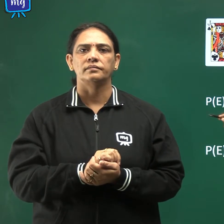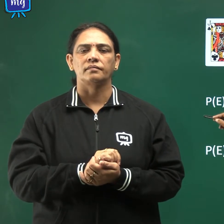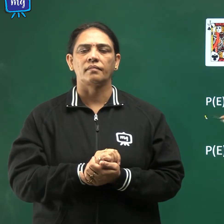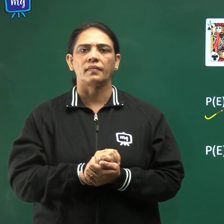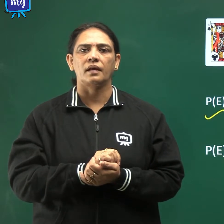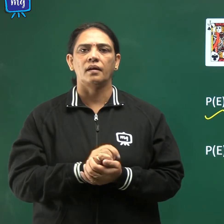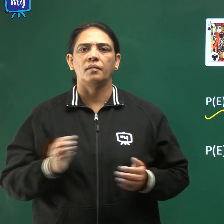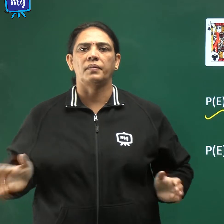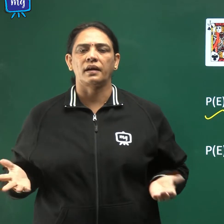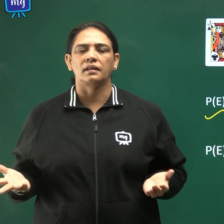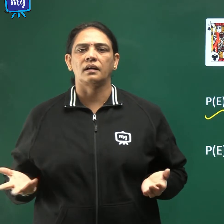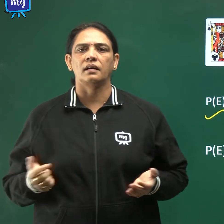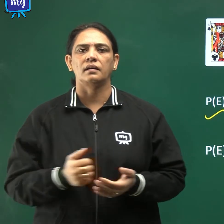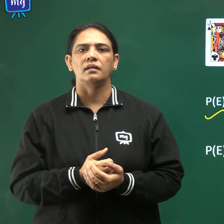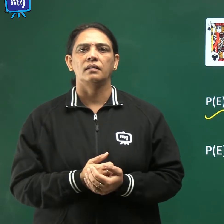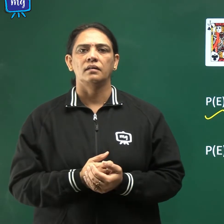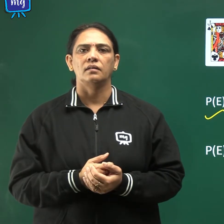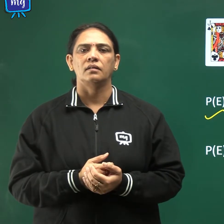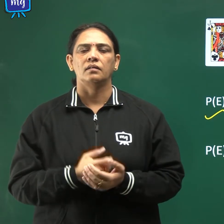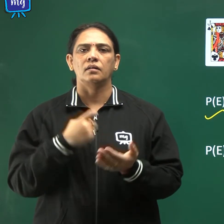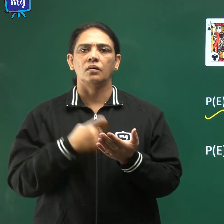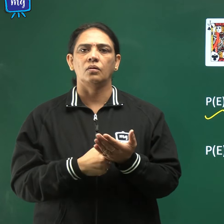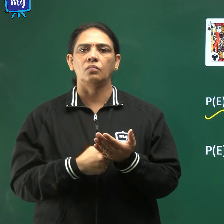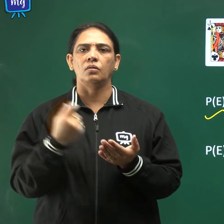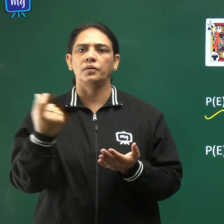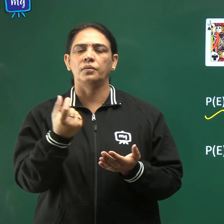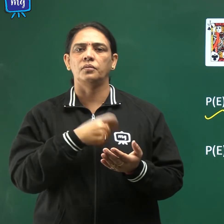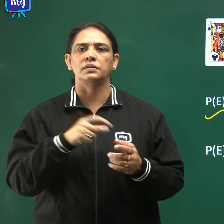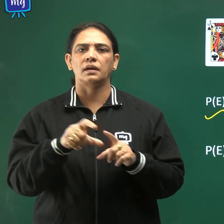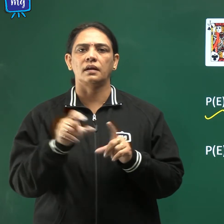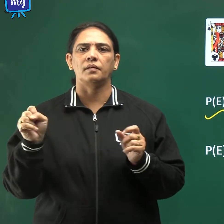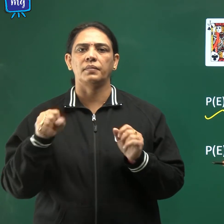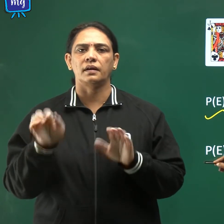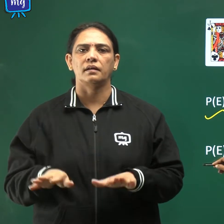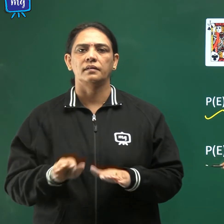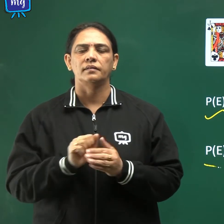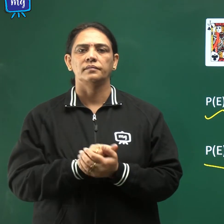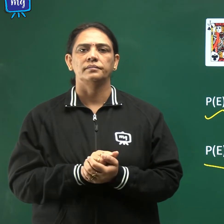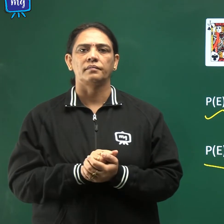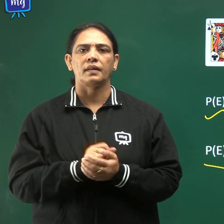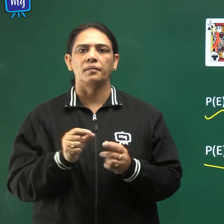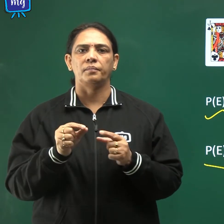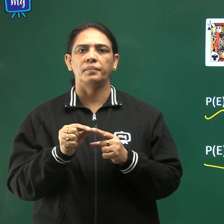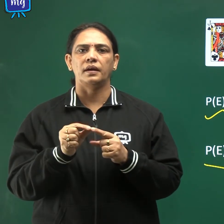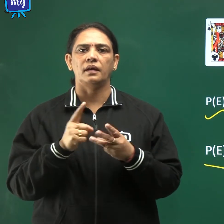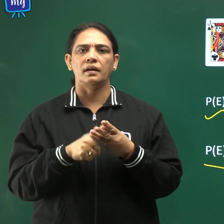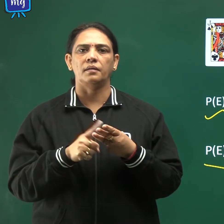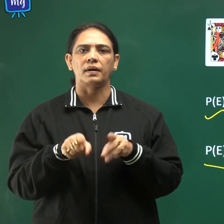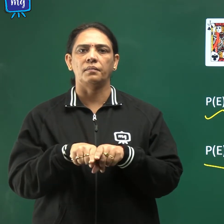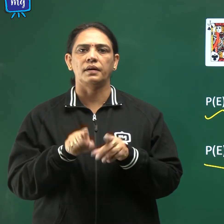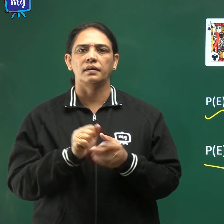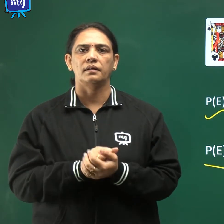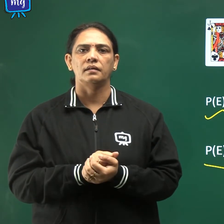की प्रायिकता का के सूत्र यूज करने पर पीटी बराबर